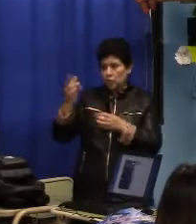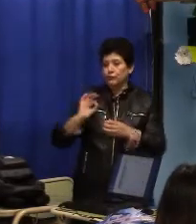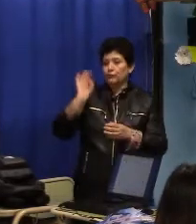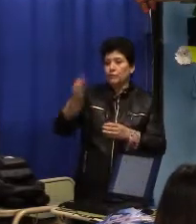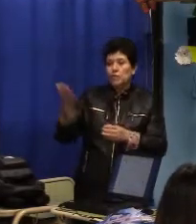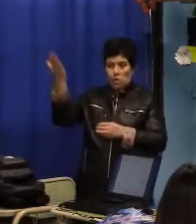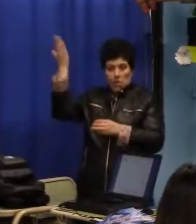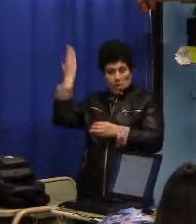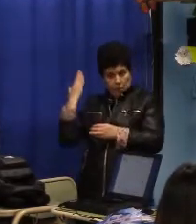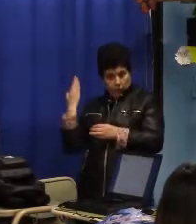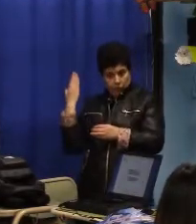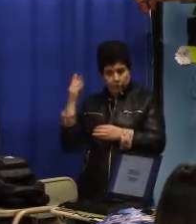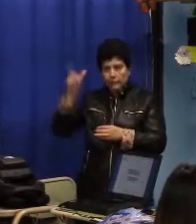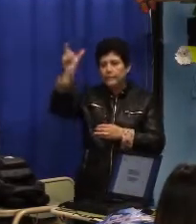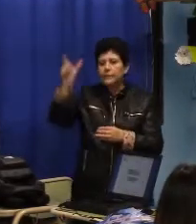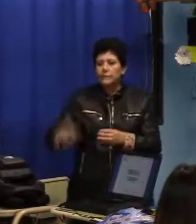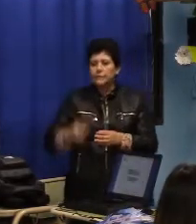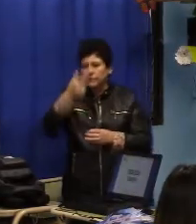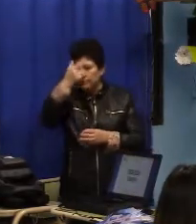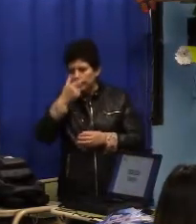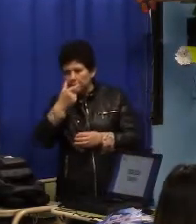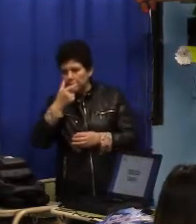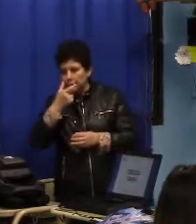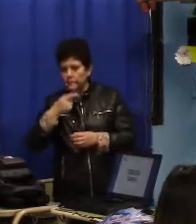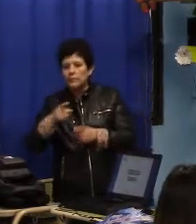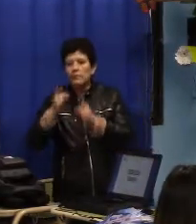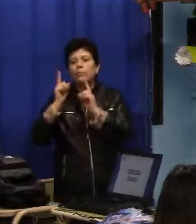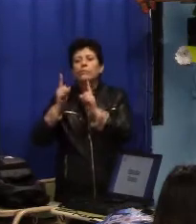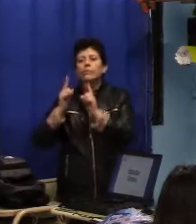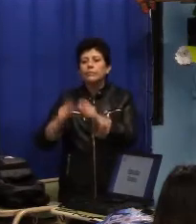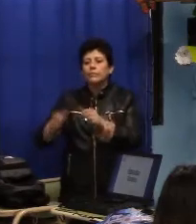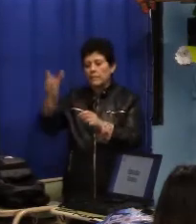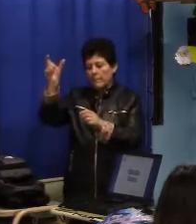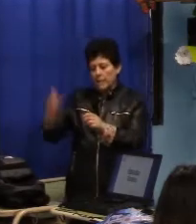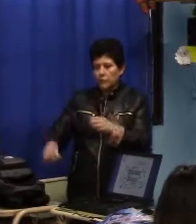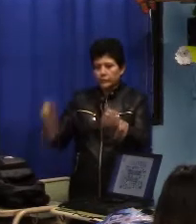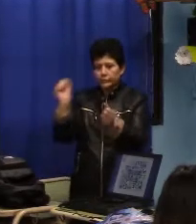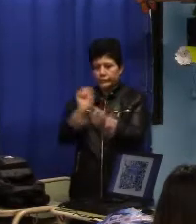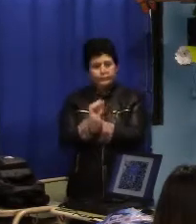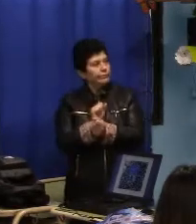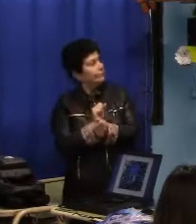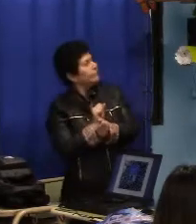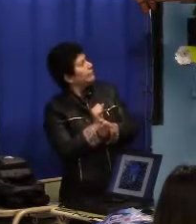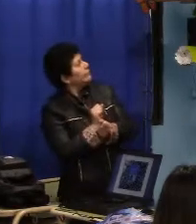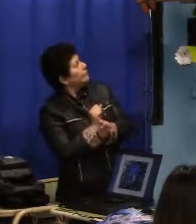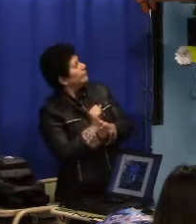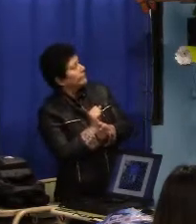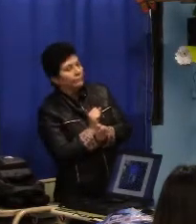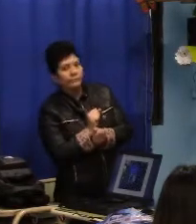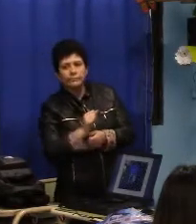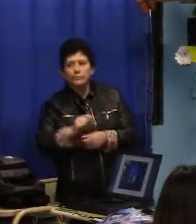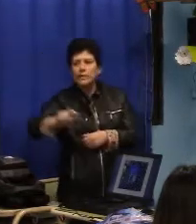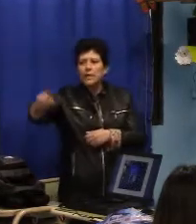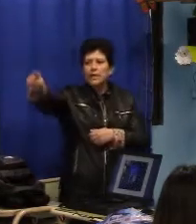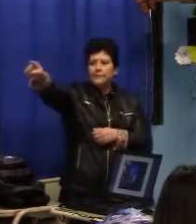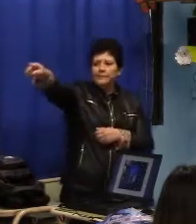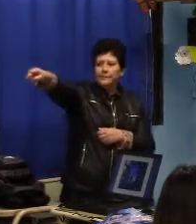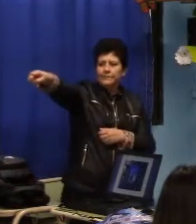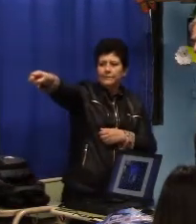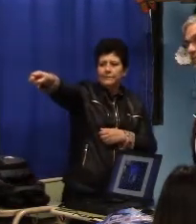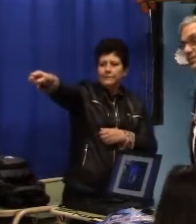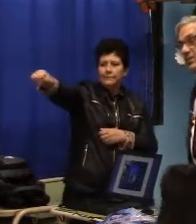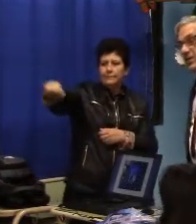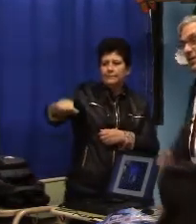No vidente. También cárceles, presos. Acá tenemos un sordo que fue liberado de la cárcel